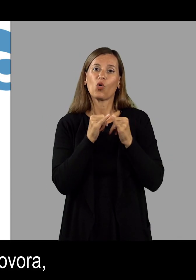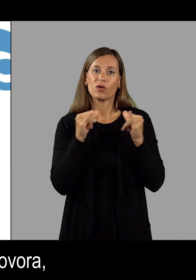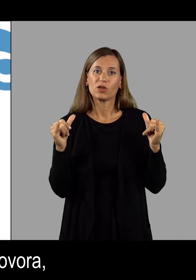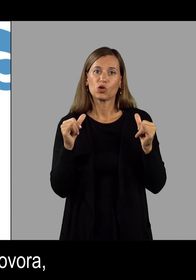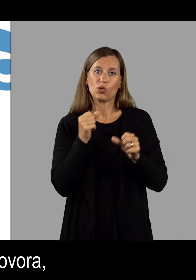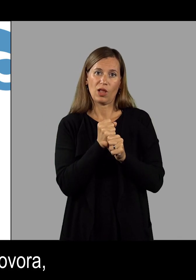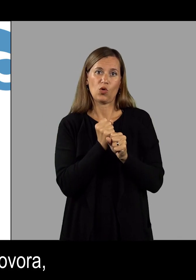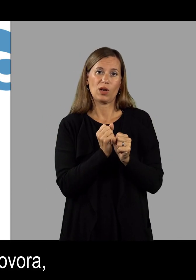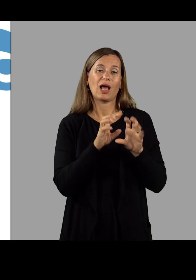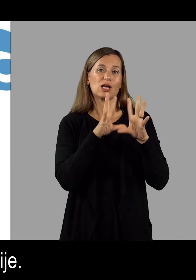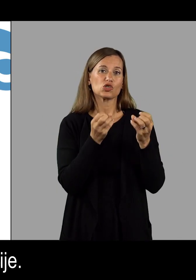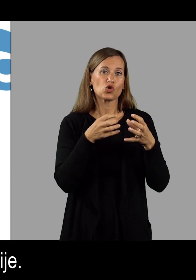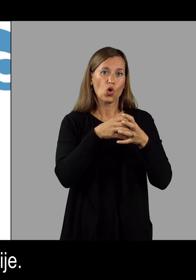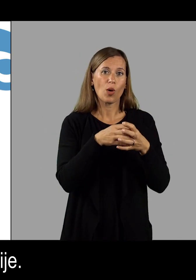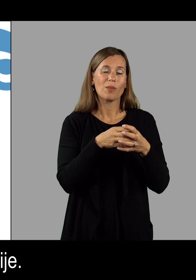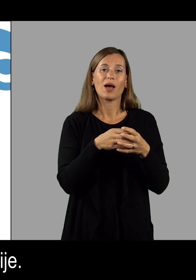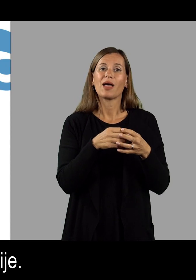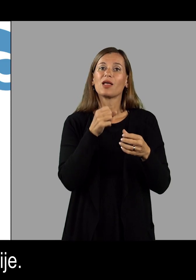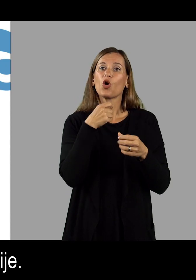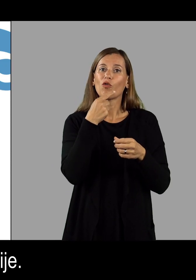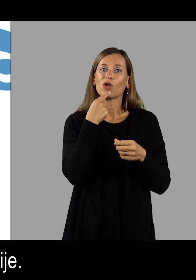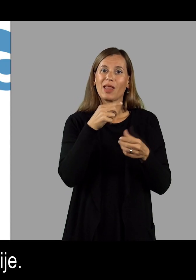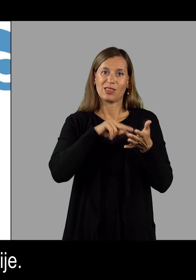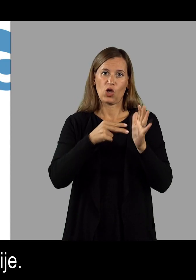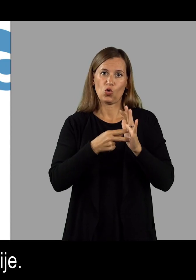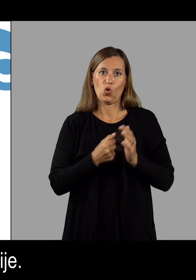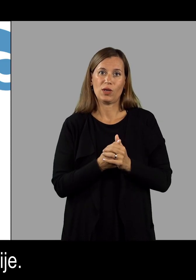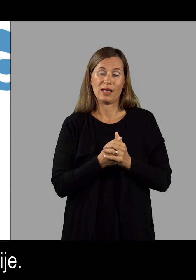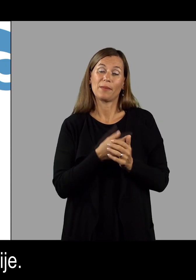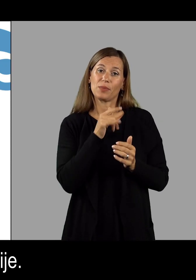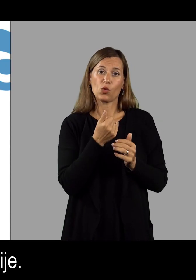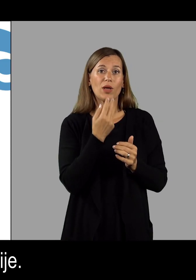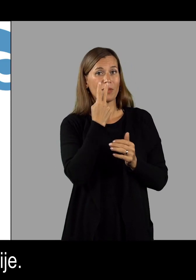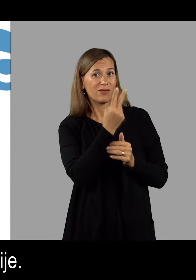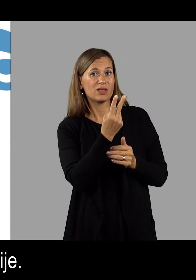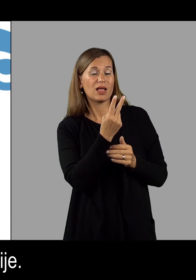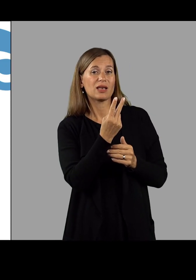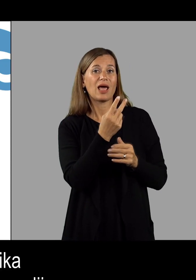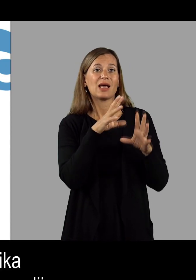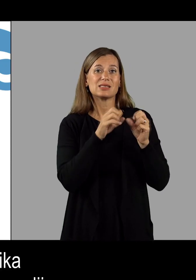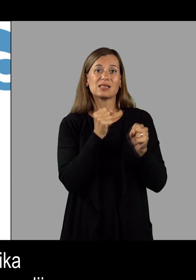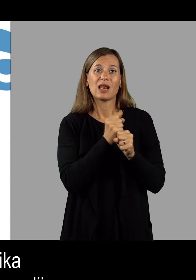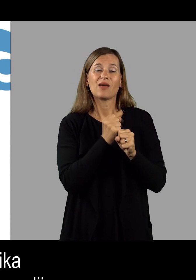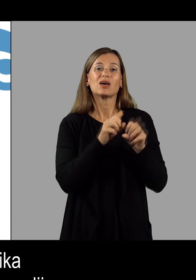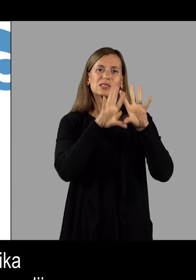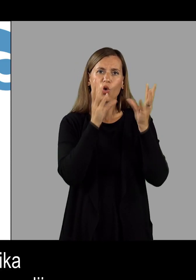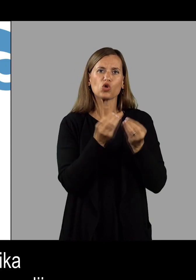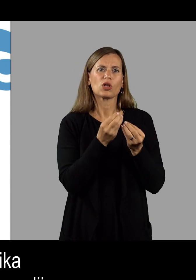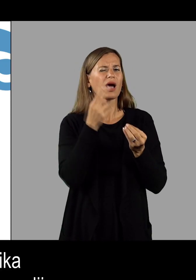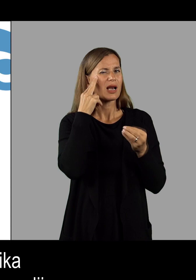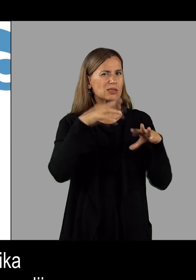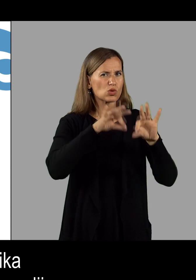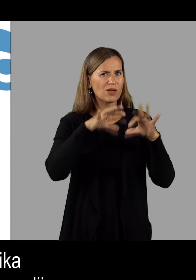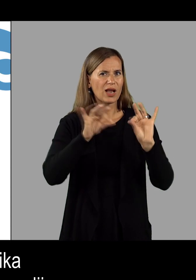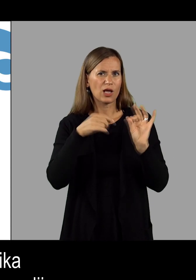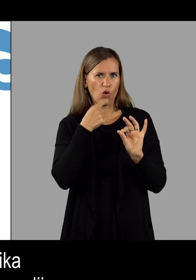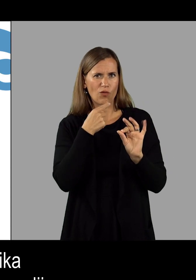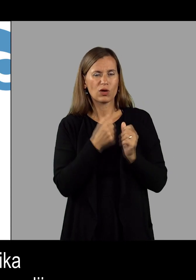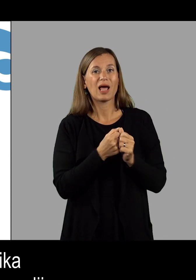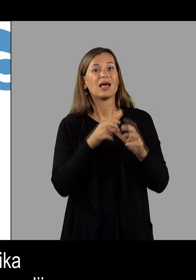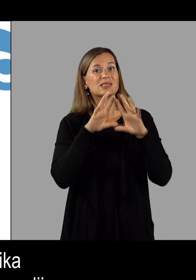Za lažje vključevanje gluhih in naglušnih v družbo je pomemben predvsem